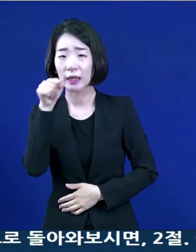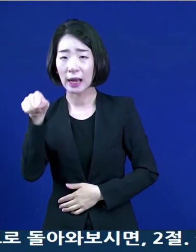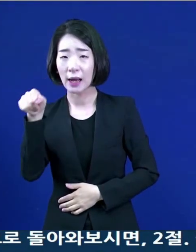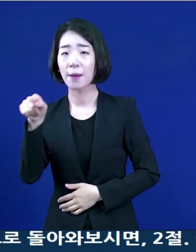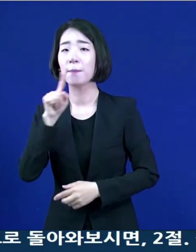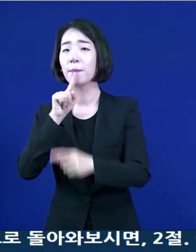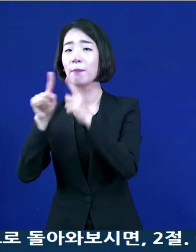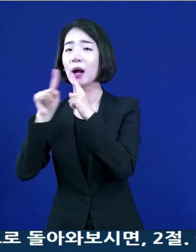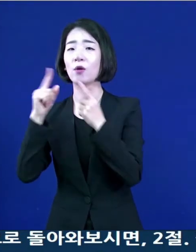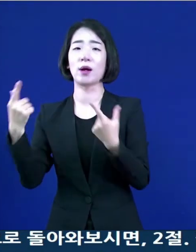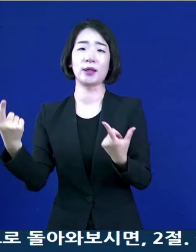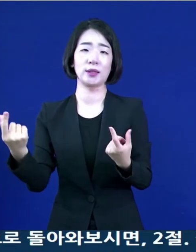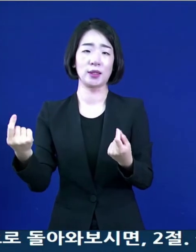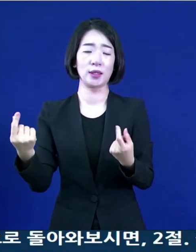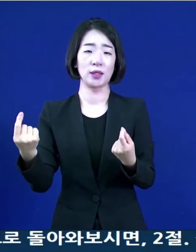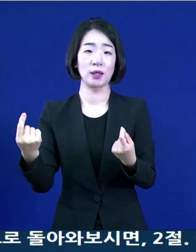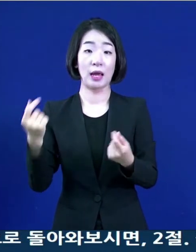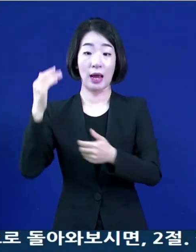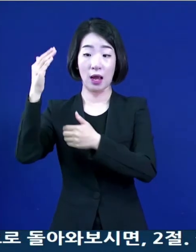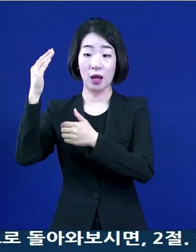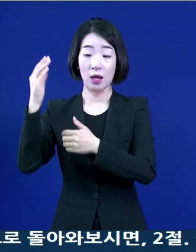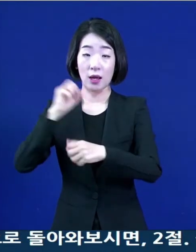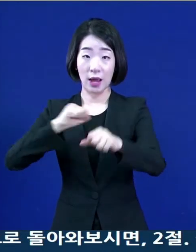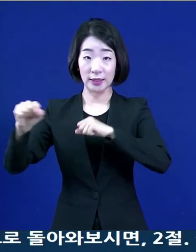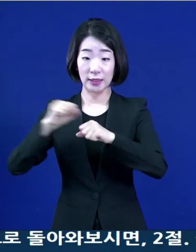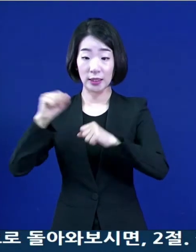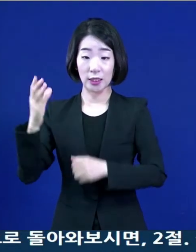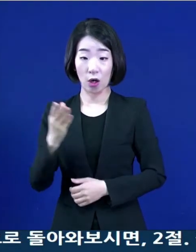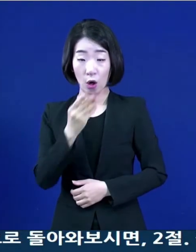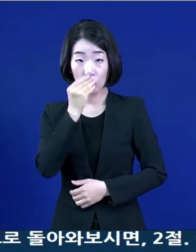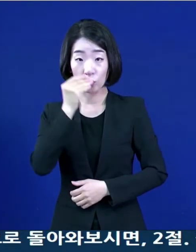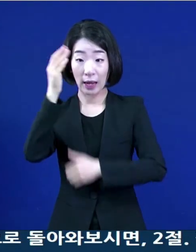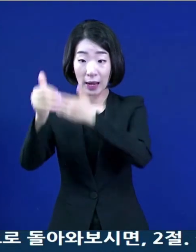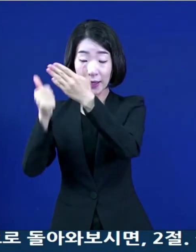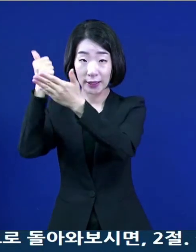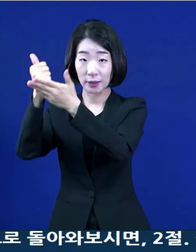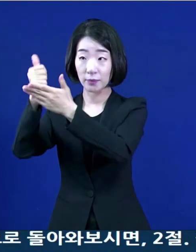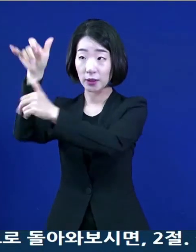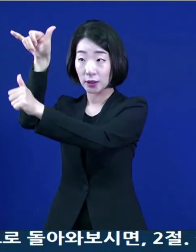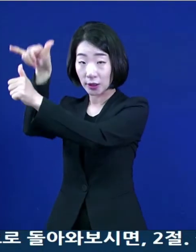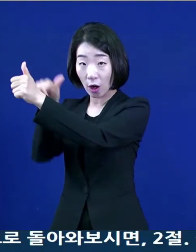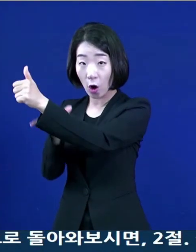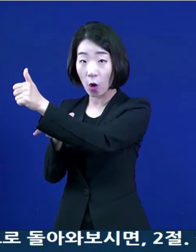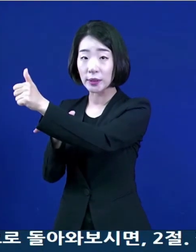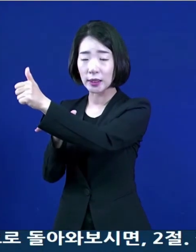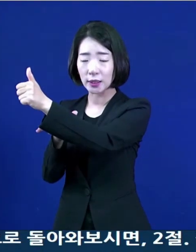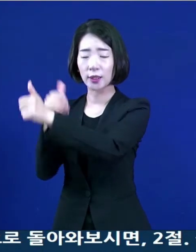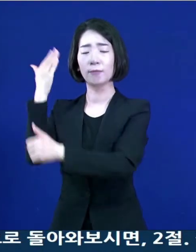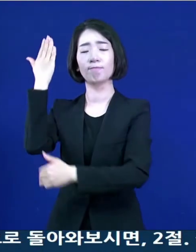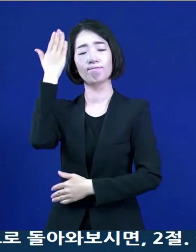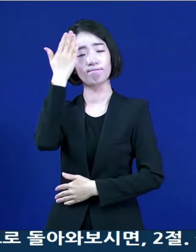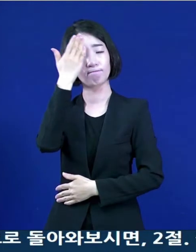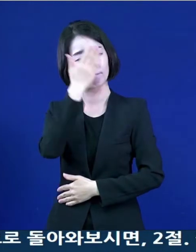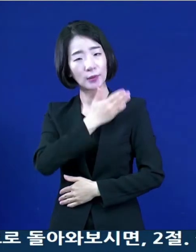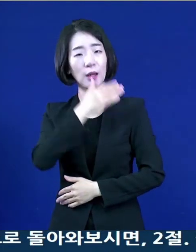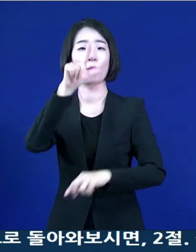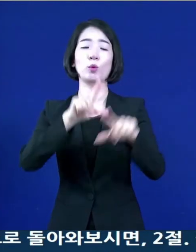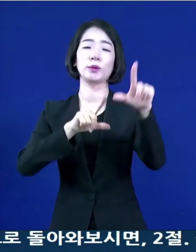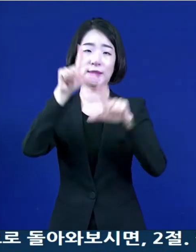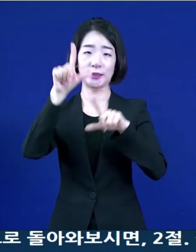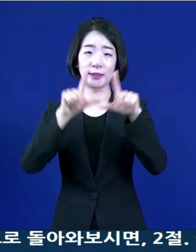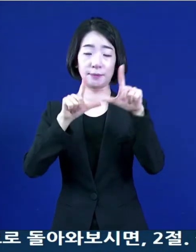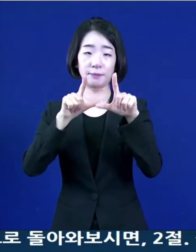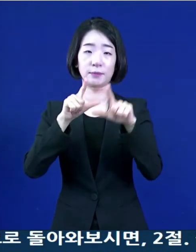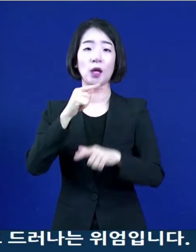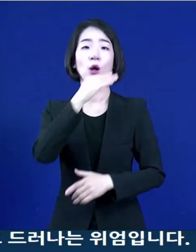뭐냐면 하나님을 예배하고 하나님을 섬기는 자태가 아주 단아한 모습을 얘기하는 겁니다. 이게 위엄이 있는